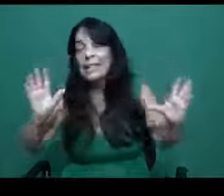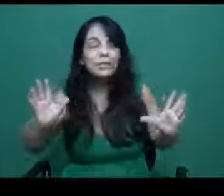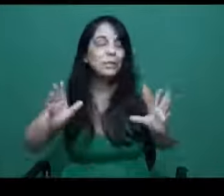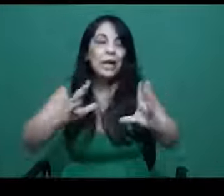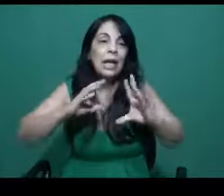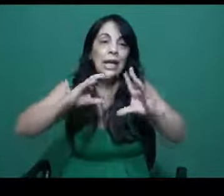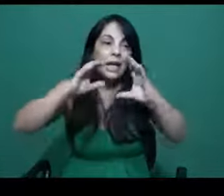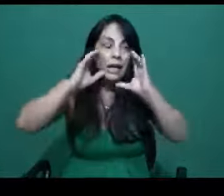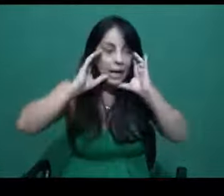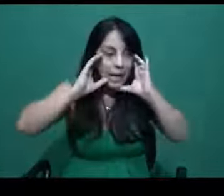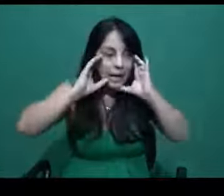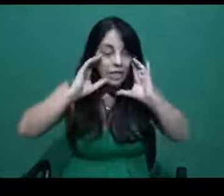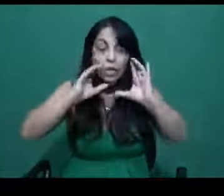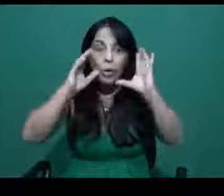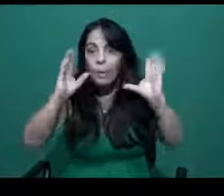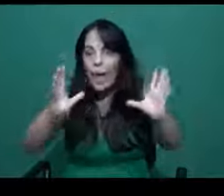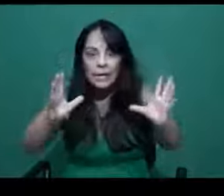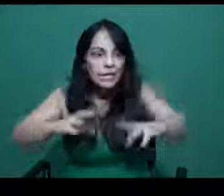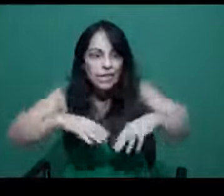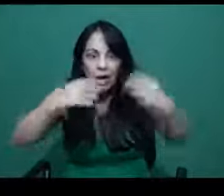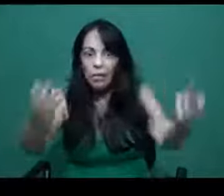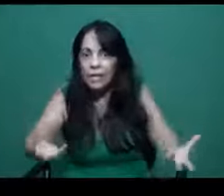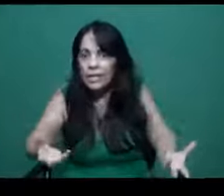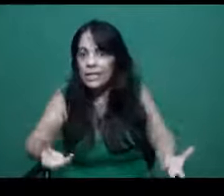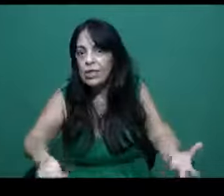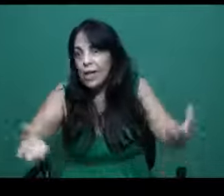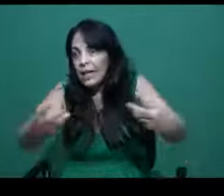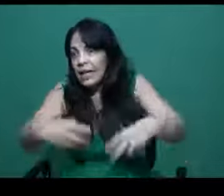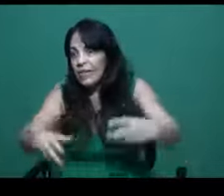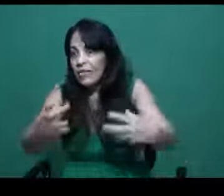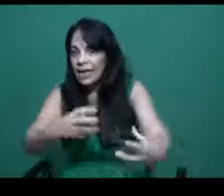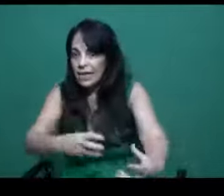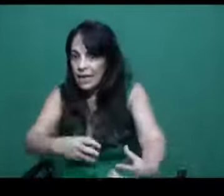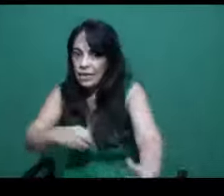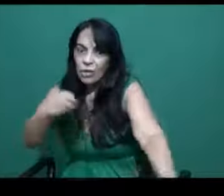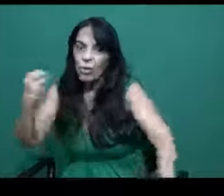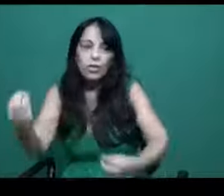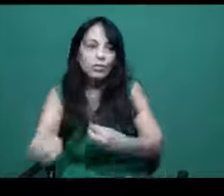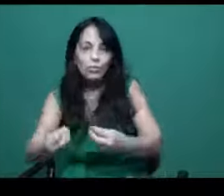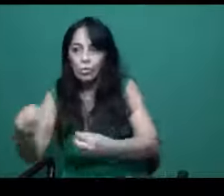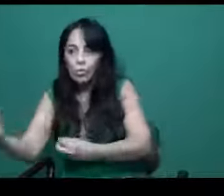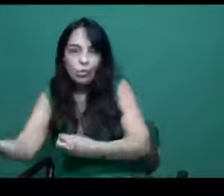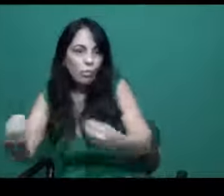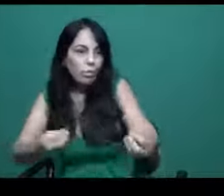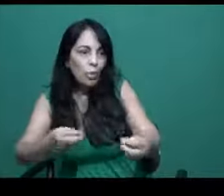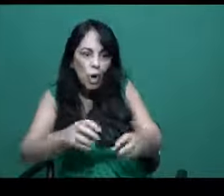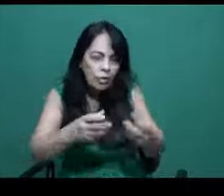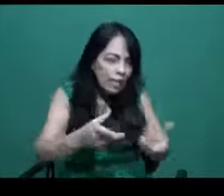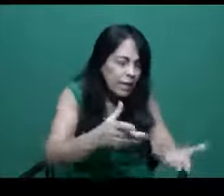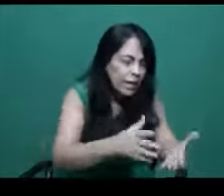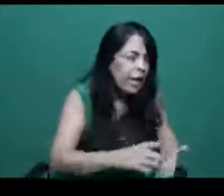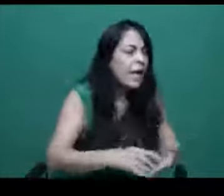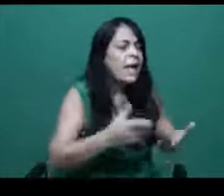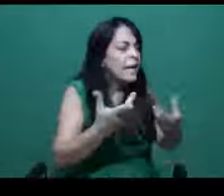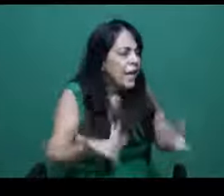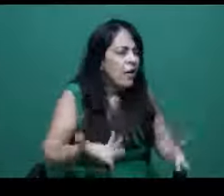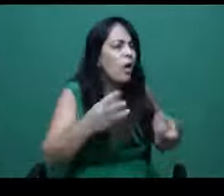infinitas descobertas que aconteciam naquele fazer em conjunto. Um com o outro abria. E agora,